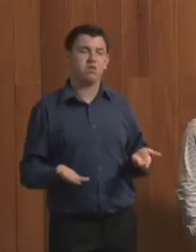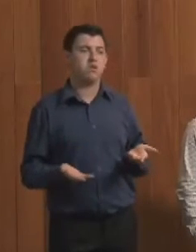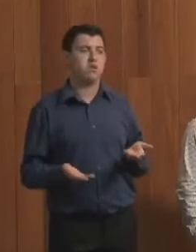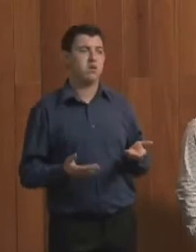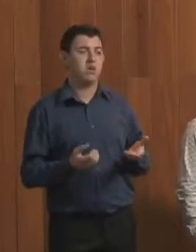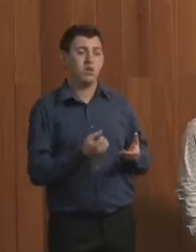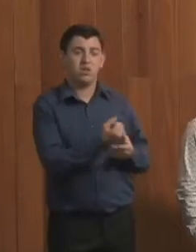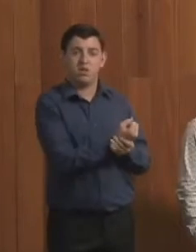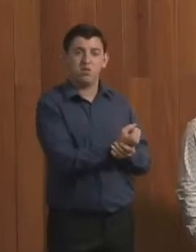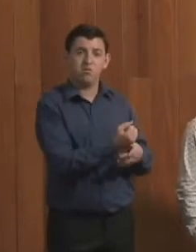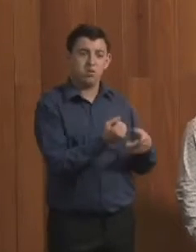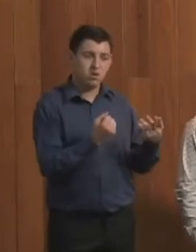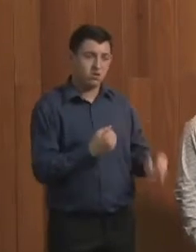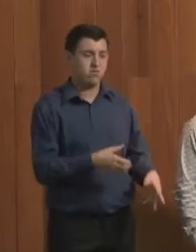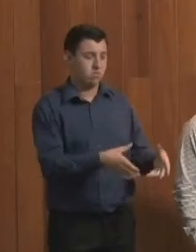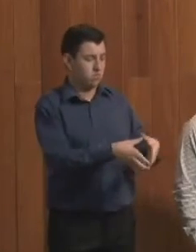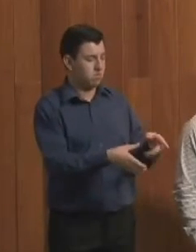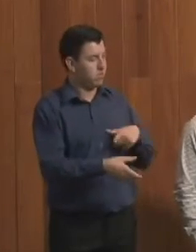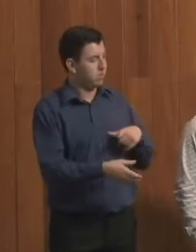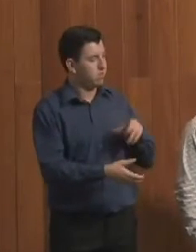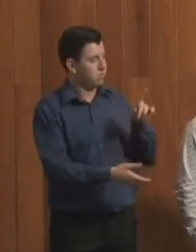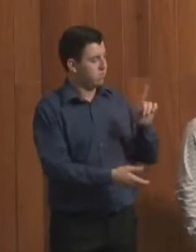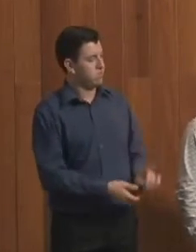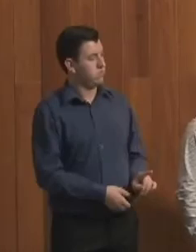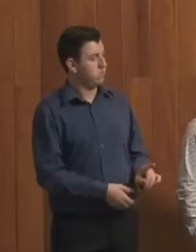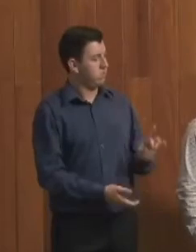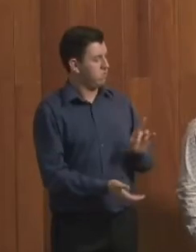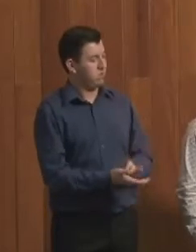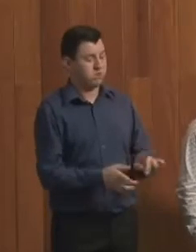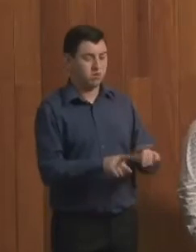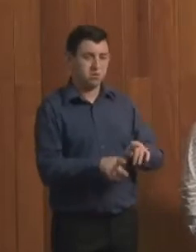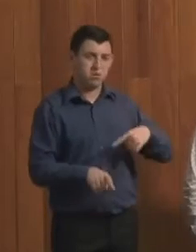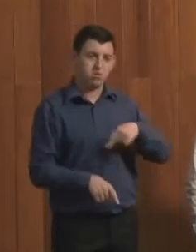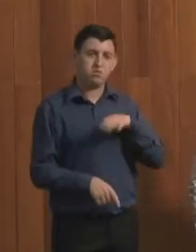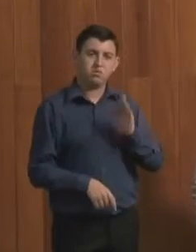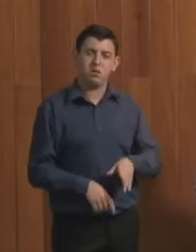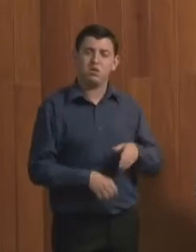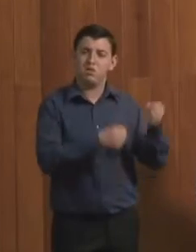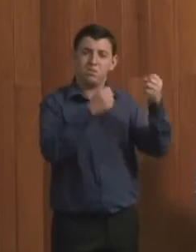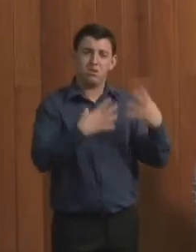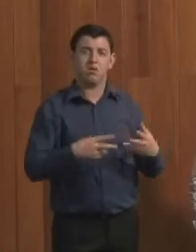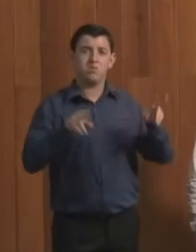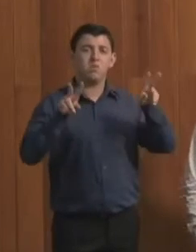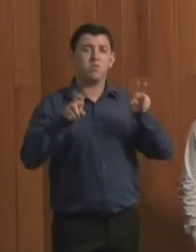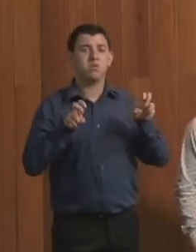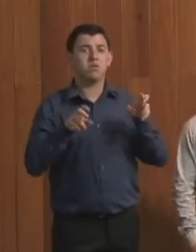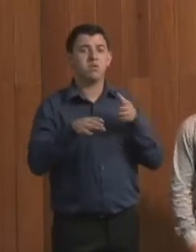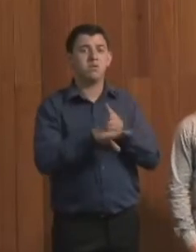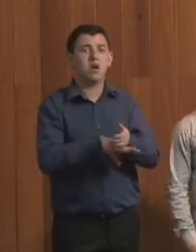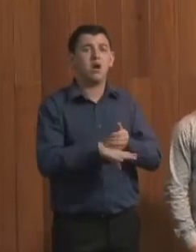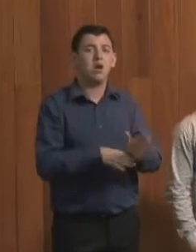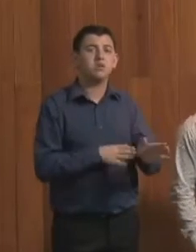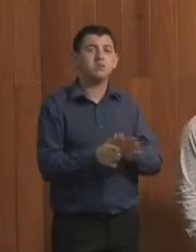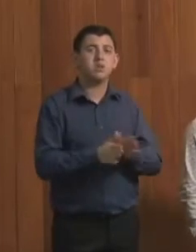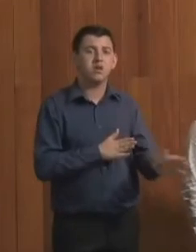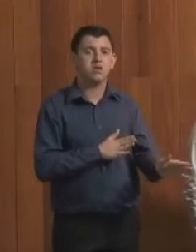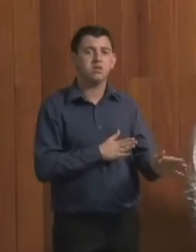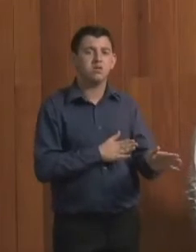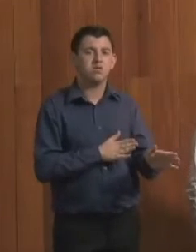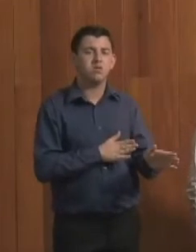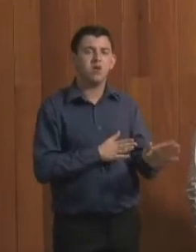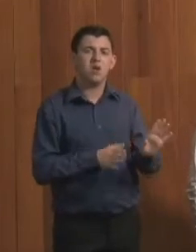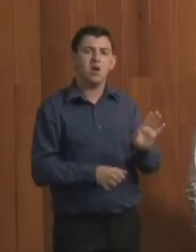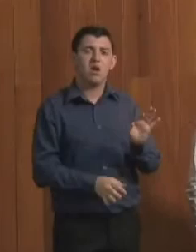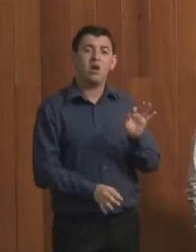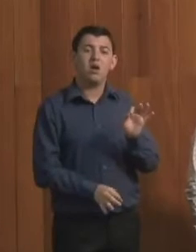assegure os direitos. Nós discutimos também a questão do acesso, né, não só à justiça, mas também ao